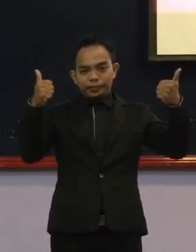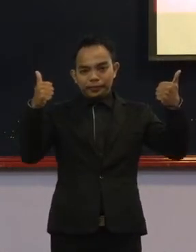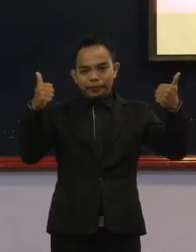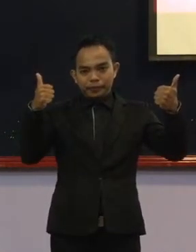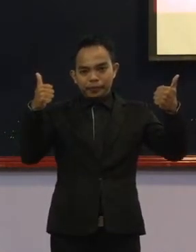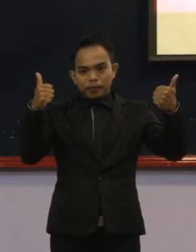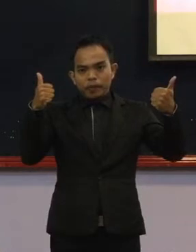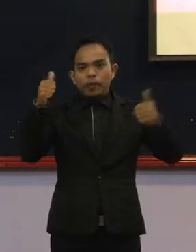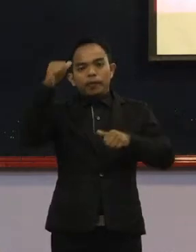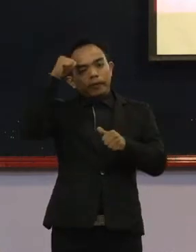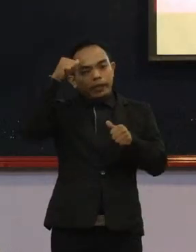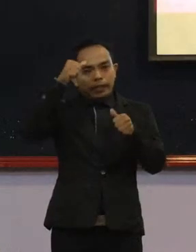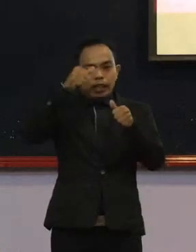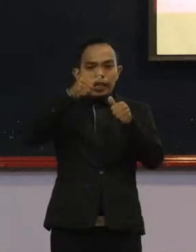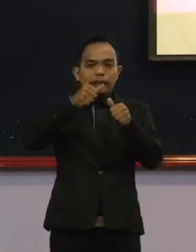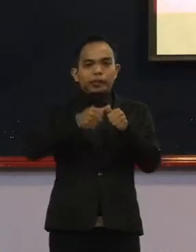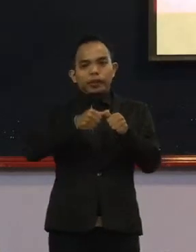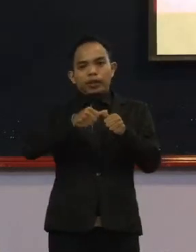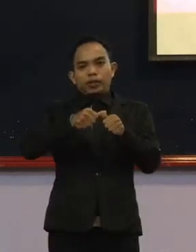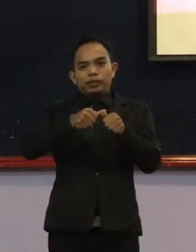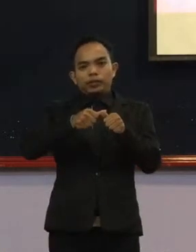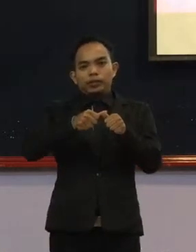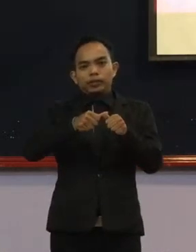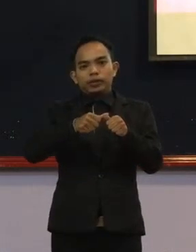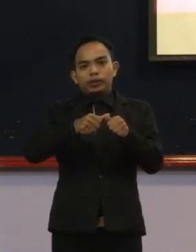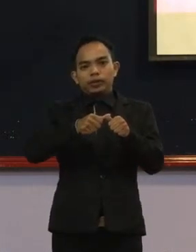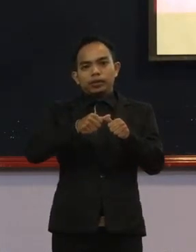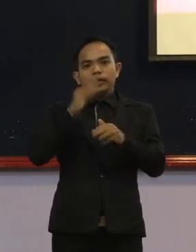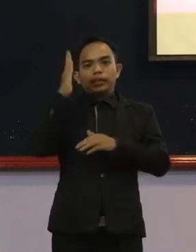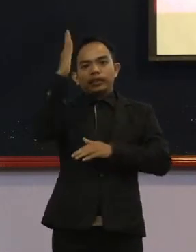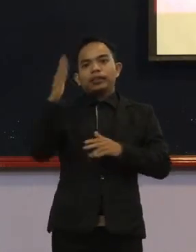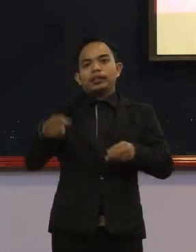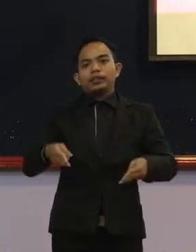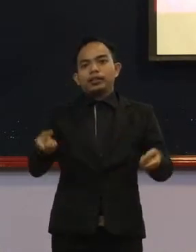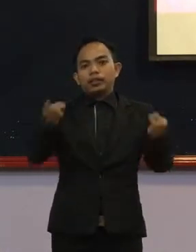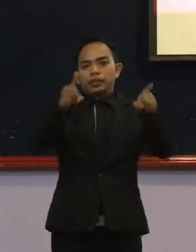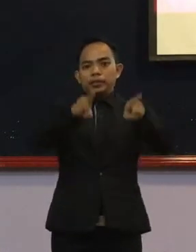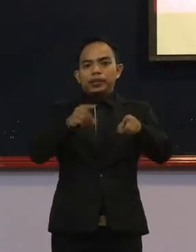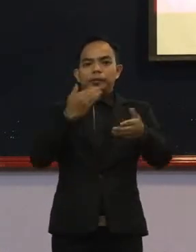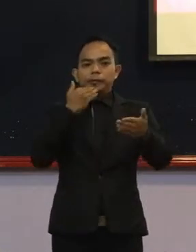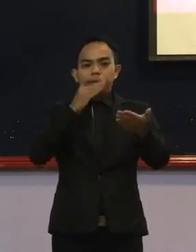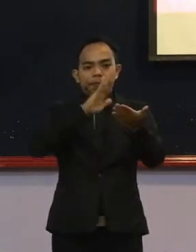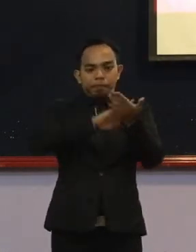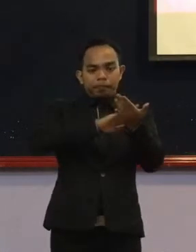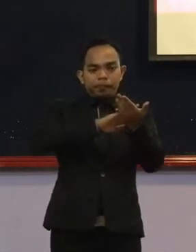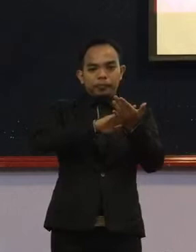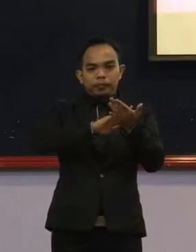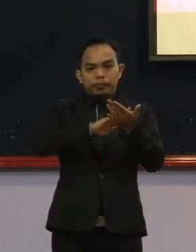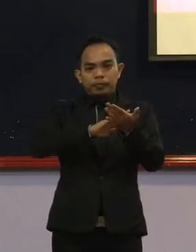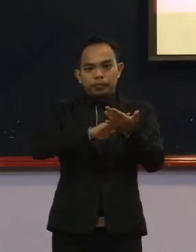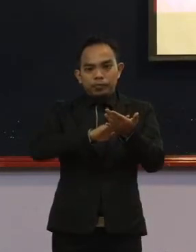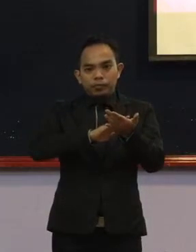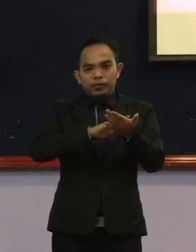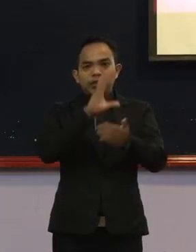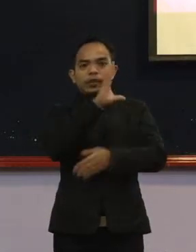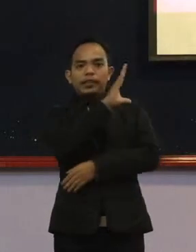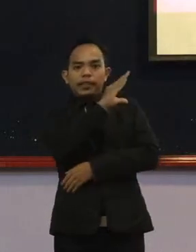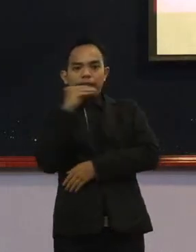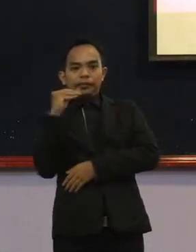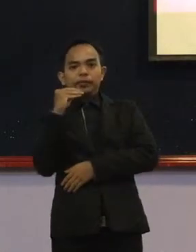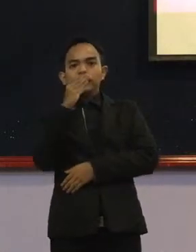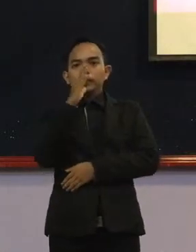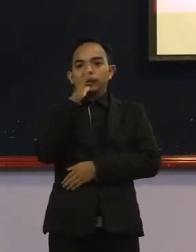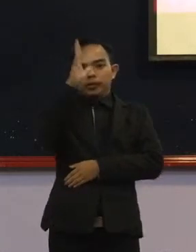الصاخة يوم يفر المرء من أخيه وأمه